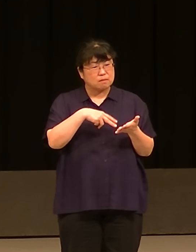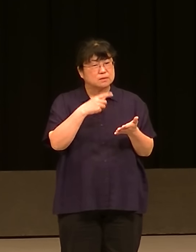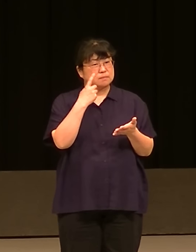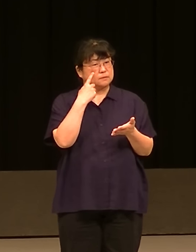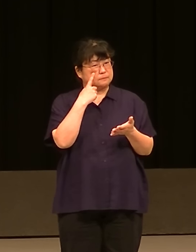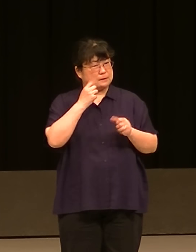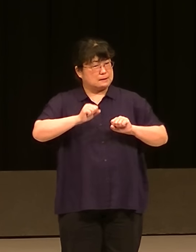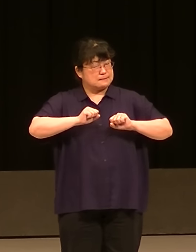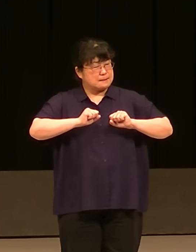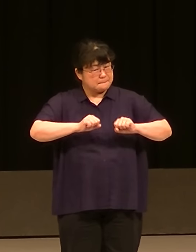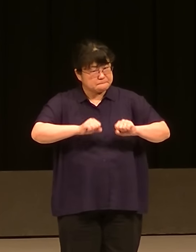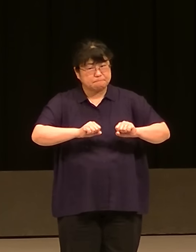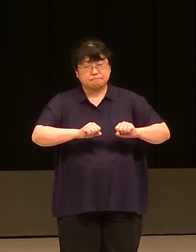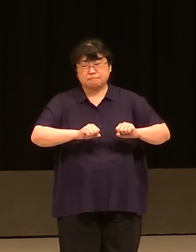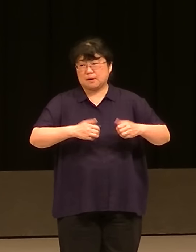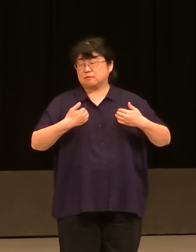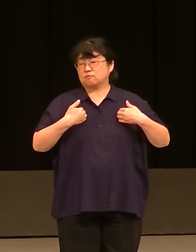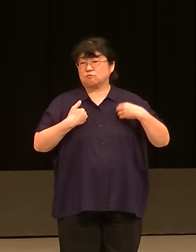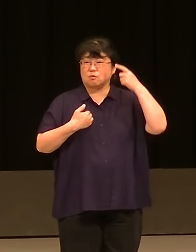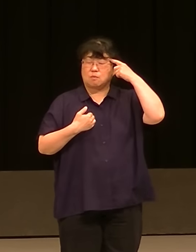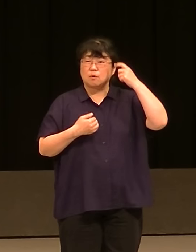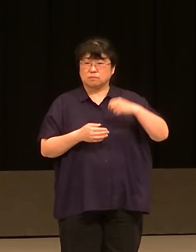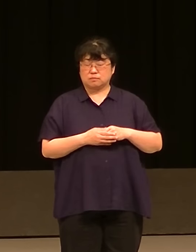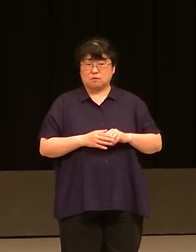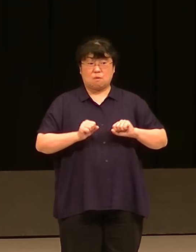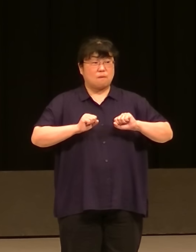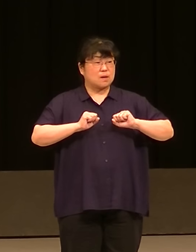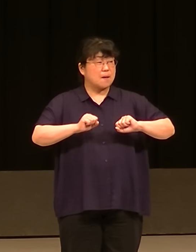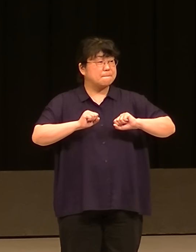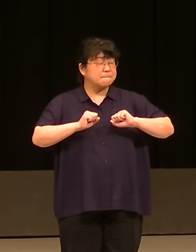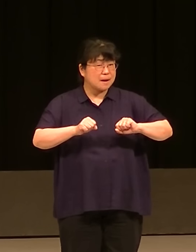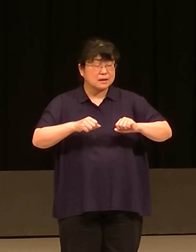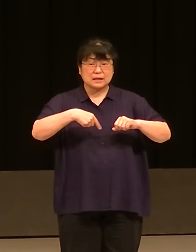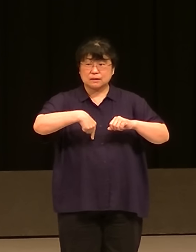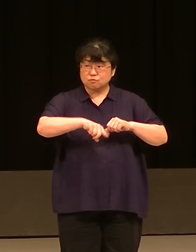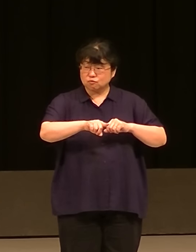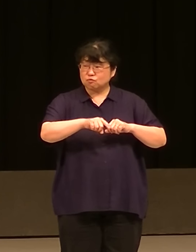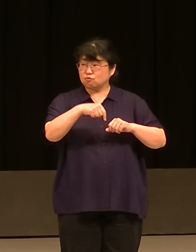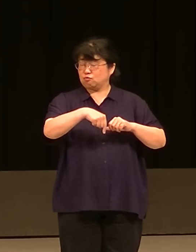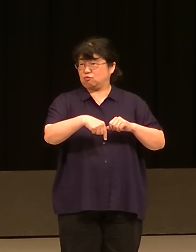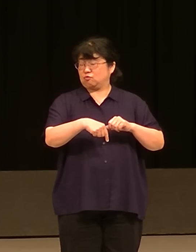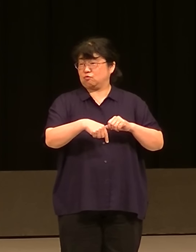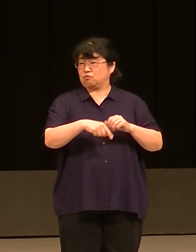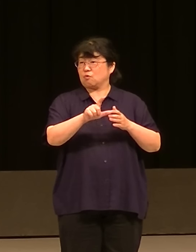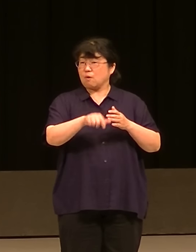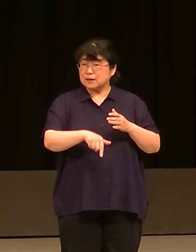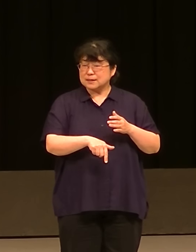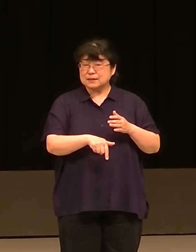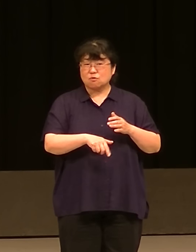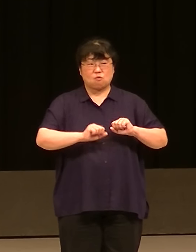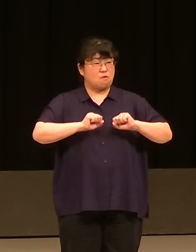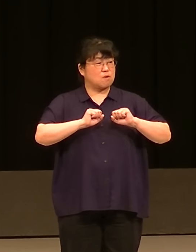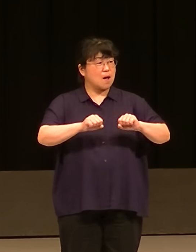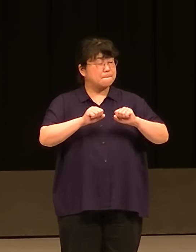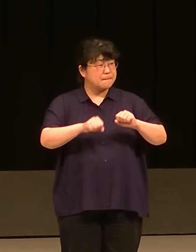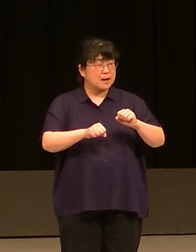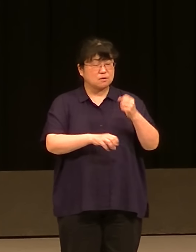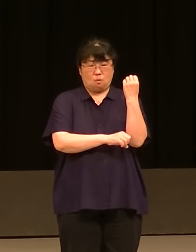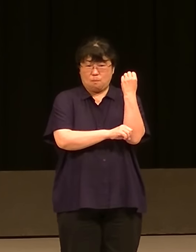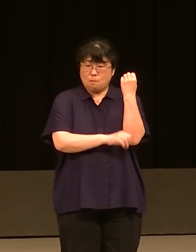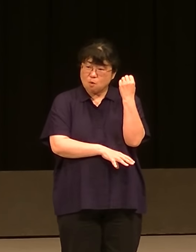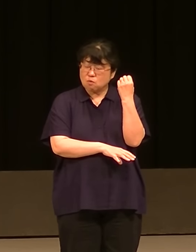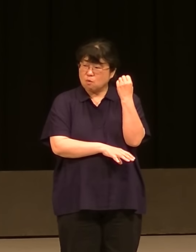張っていかなければいけないと思います。でその頑張っていくにあたって、この頑張るよりどころと